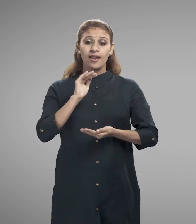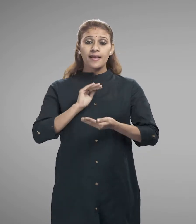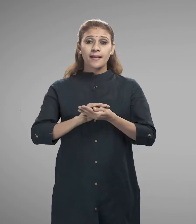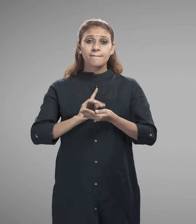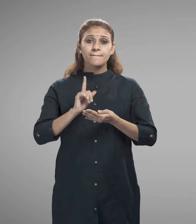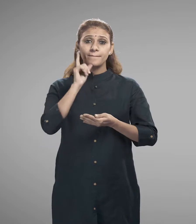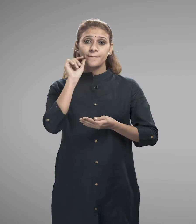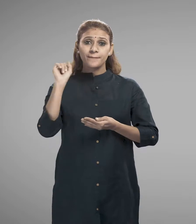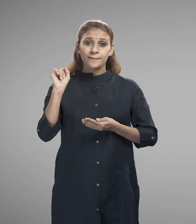मूत्राशय,